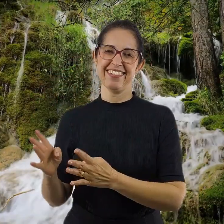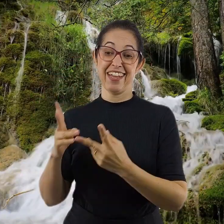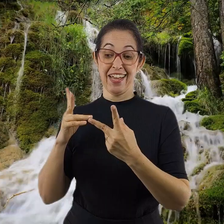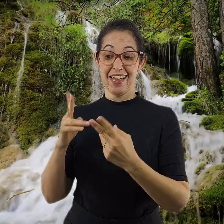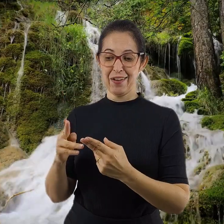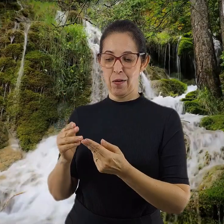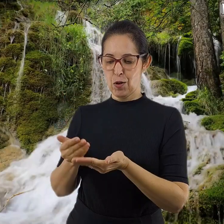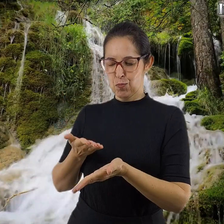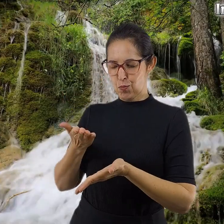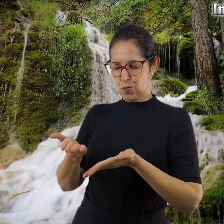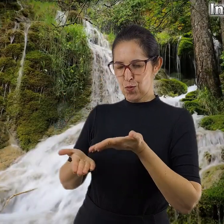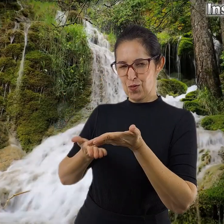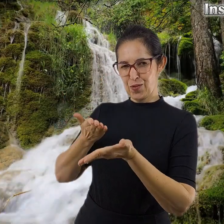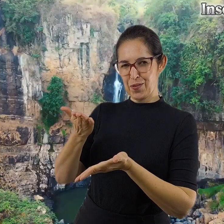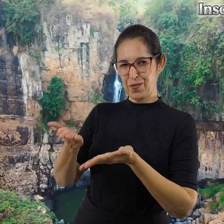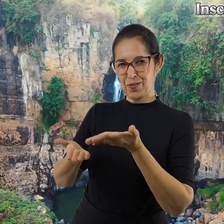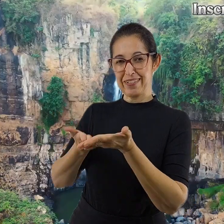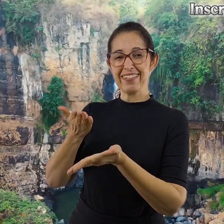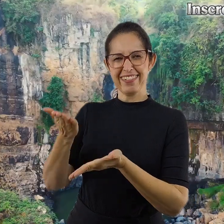Ele alimenta.